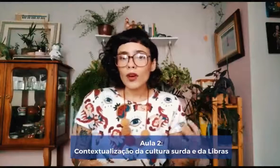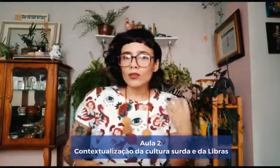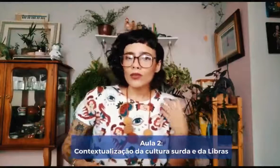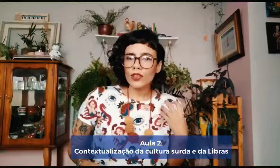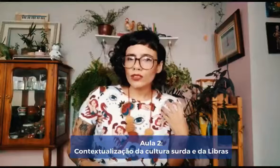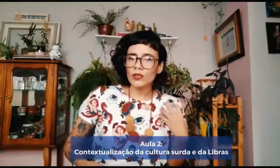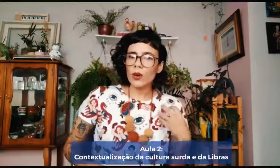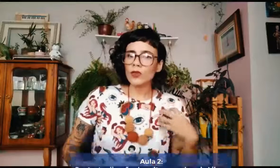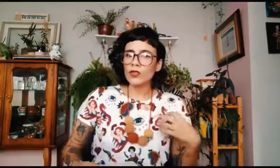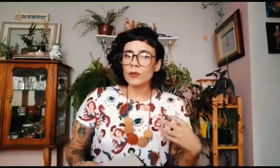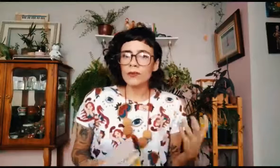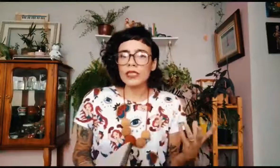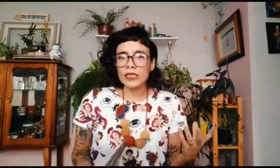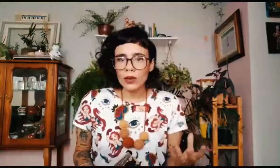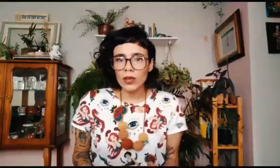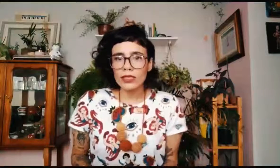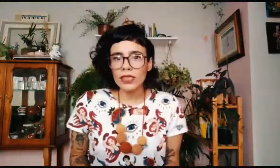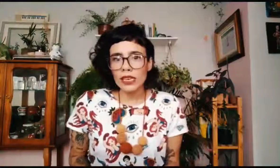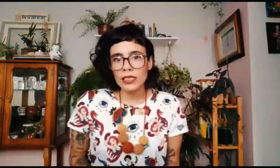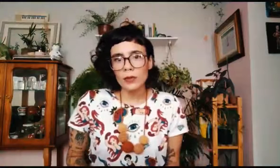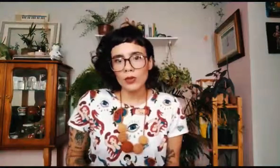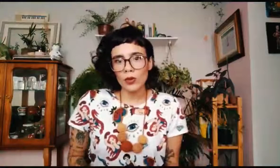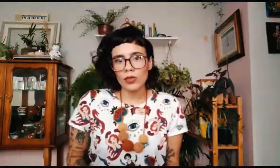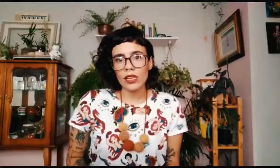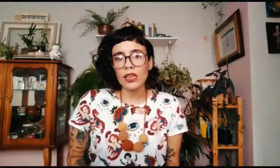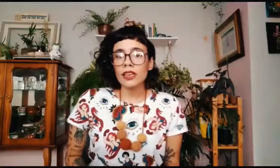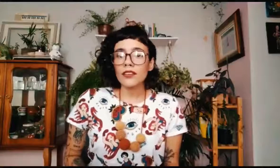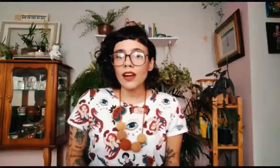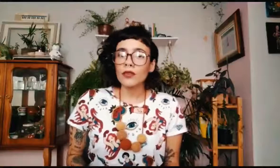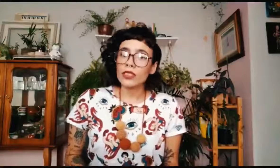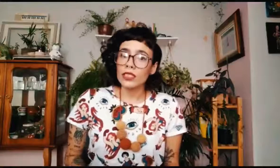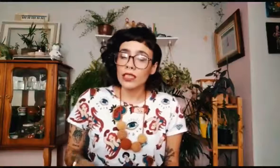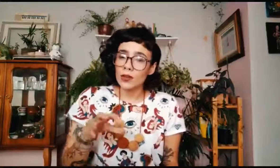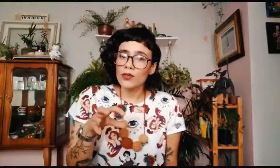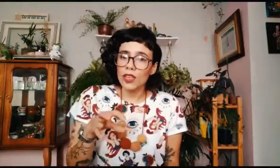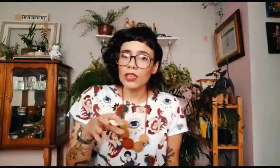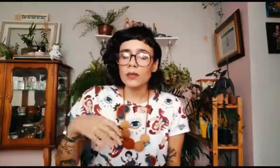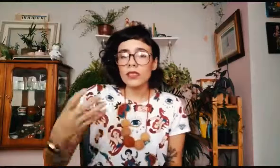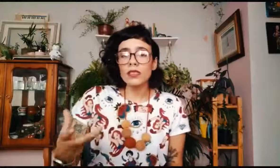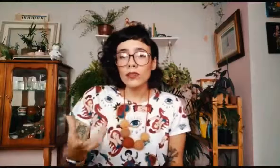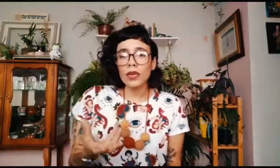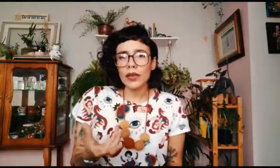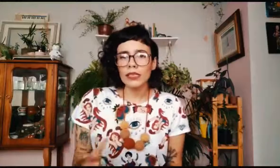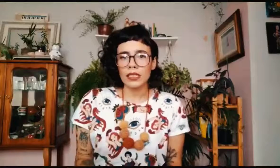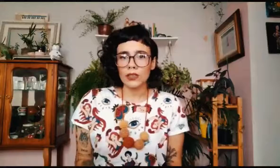nós ouvintes, como a gente precisa conhecer essas pessoas, né? Que falam em línguas diferentes, mas que estão também inseridas no